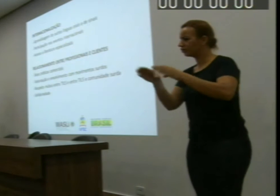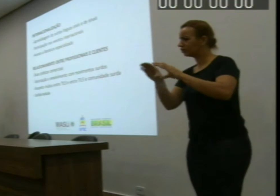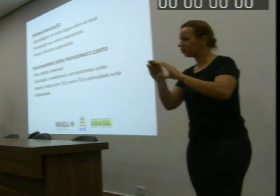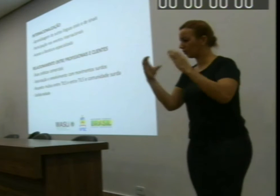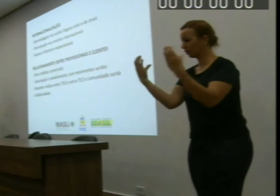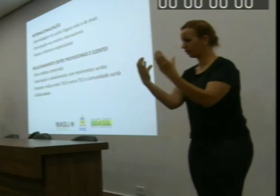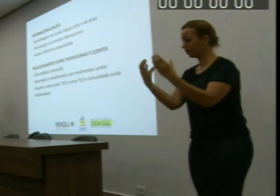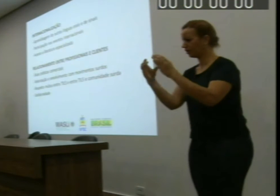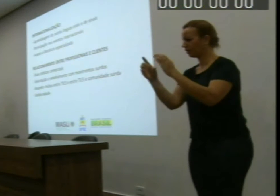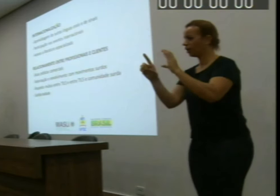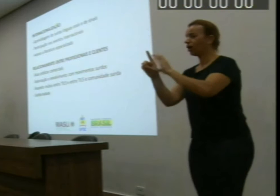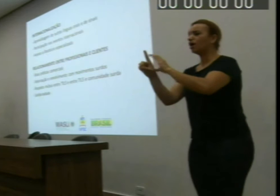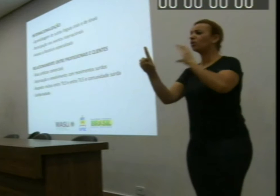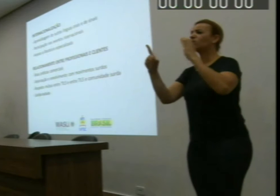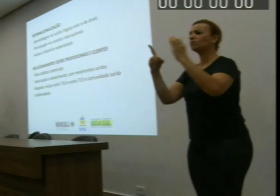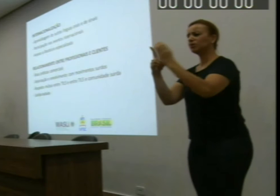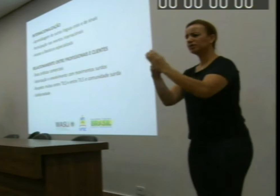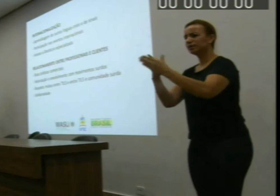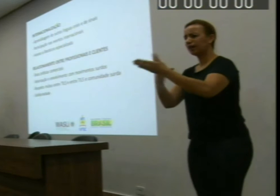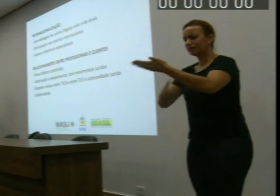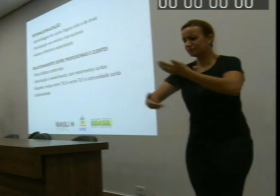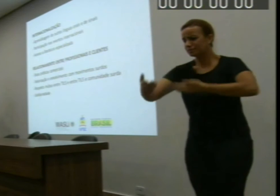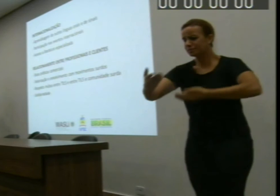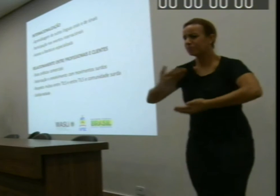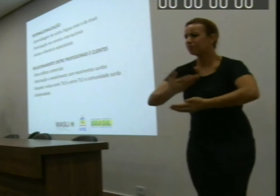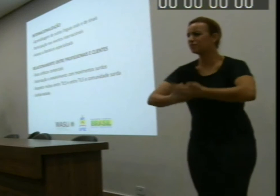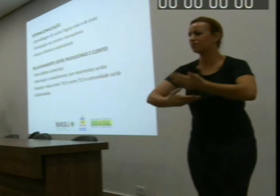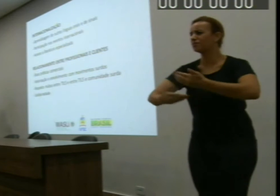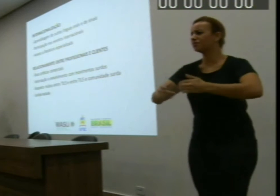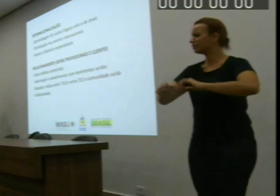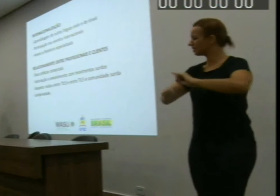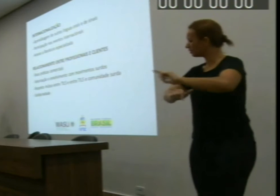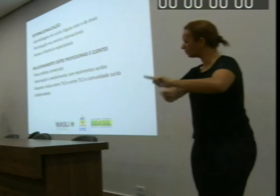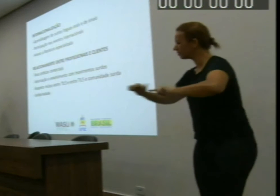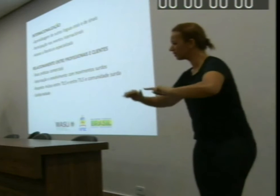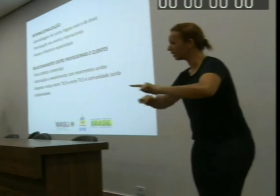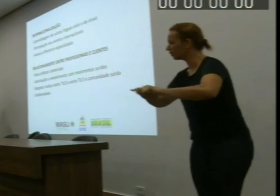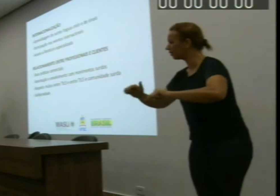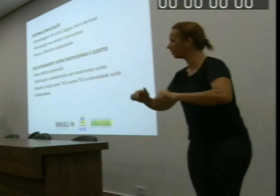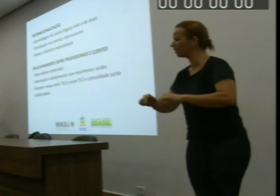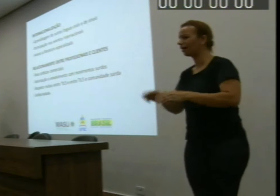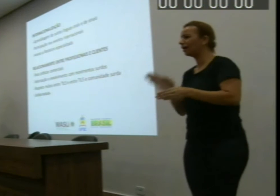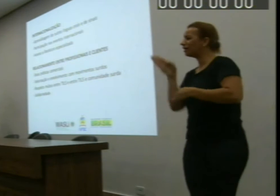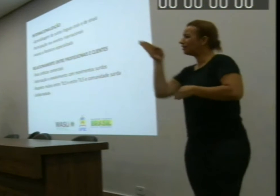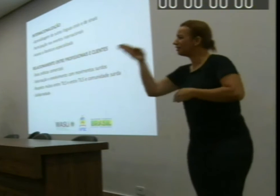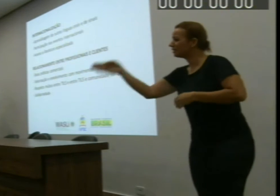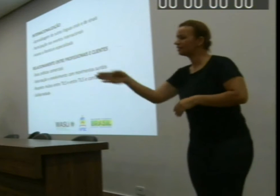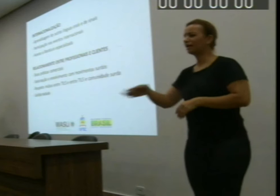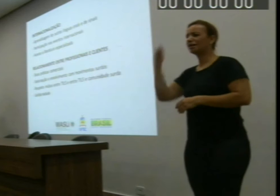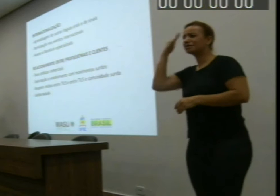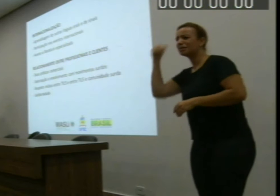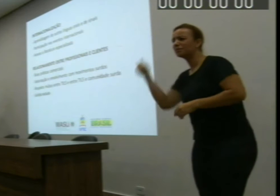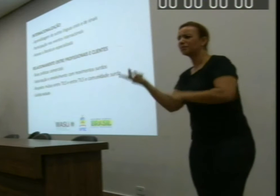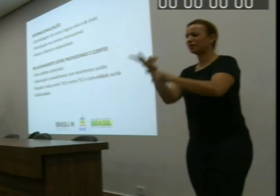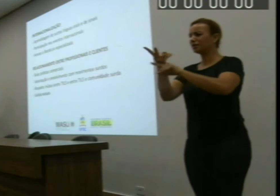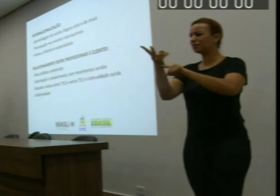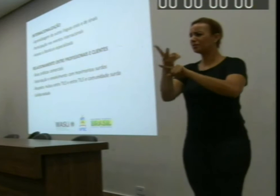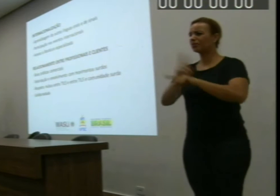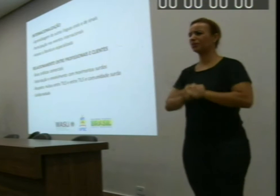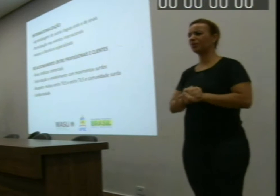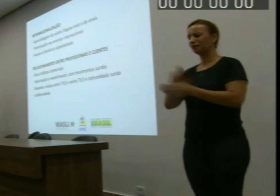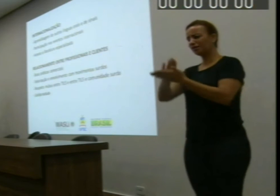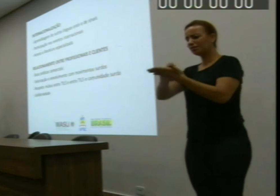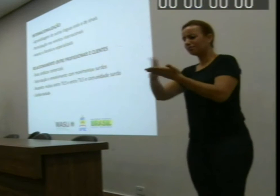eh se envolver com organizações da sociedade civil como Associação de surdos como a própria Associação de intérpretes ser